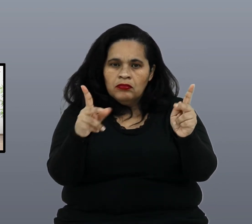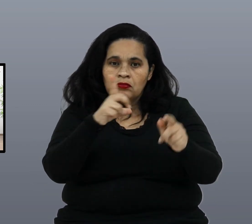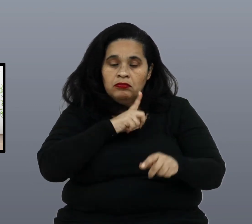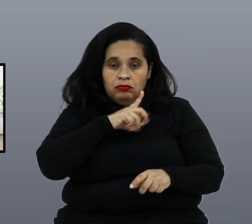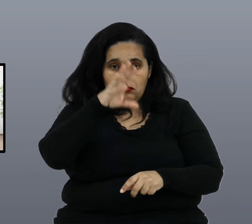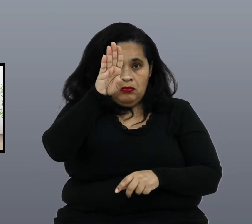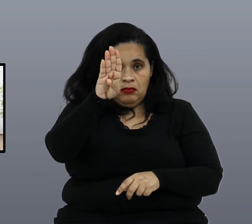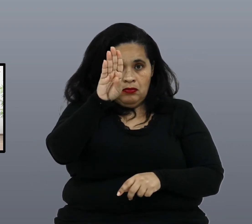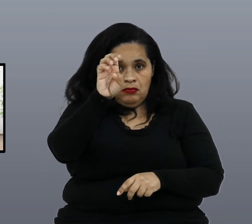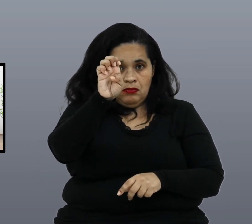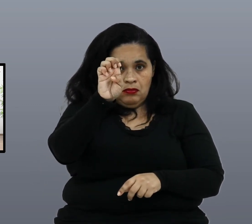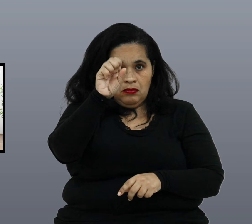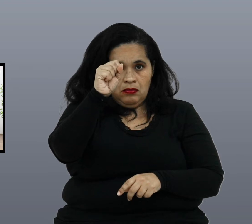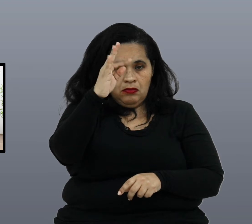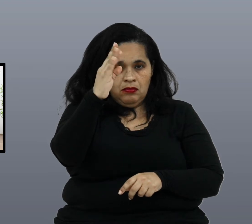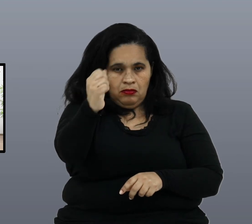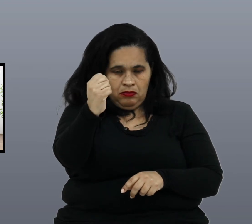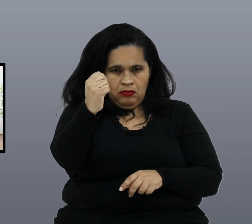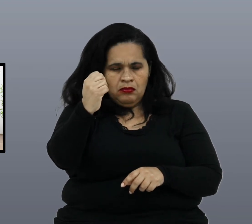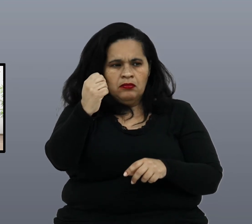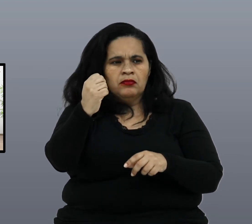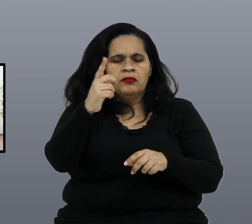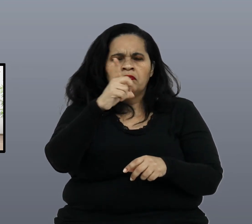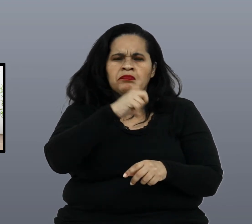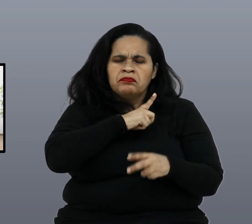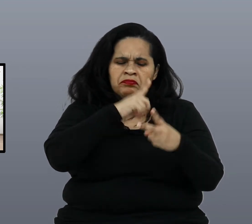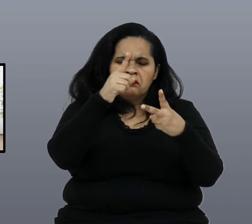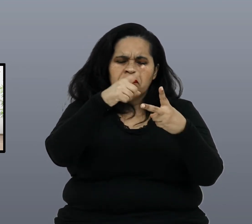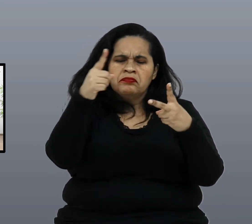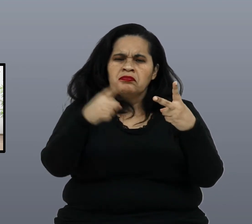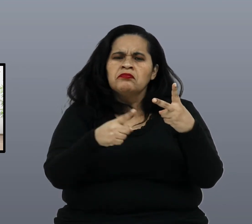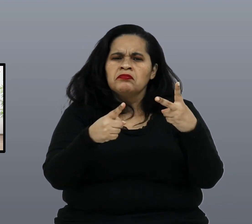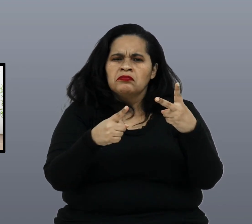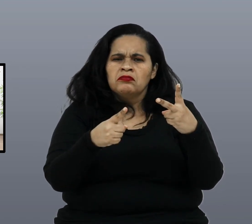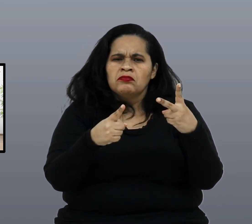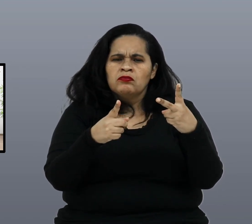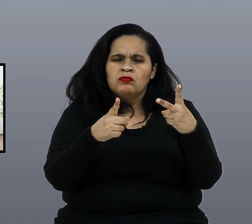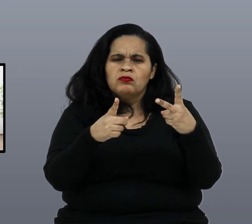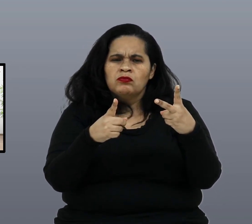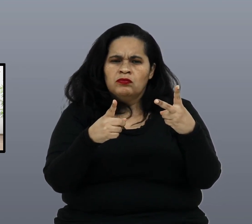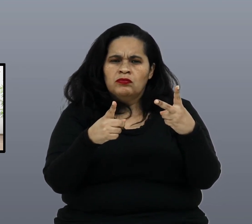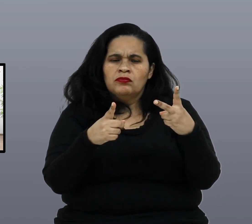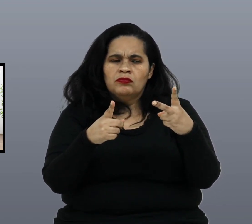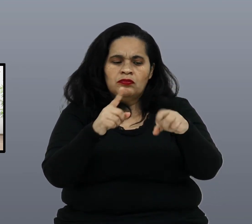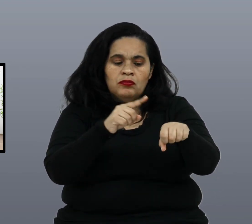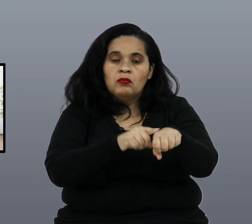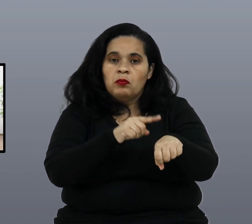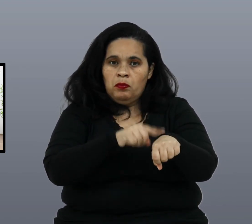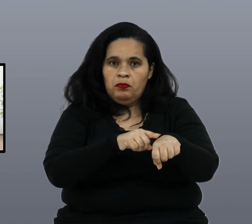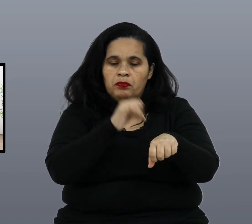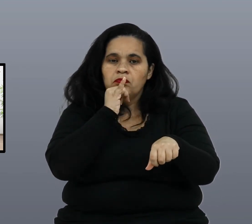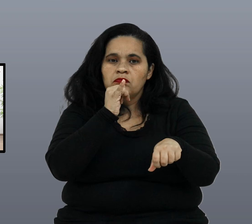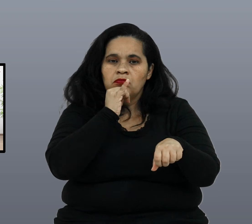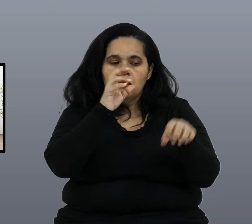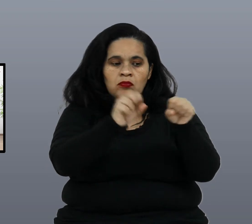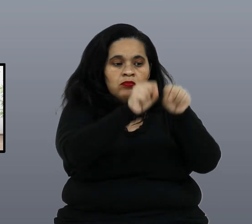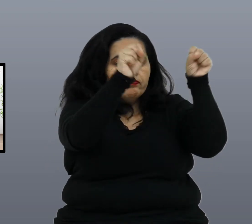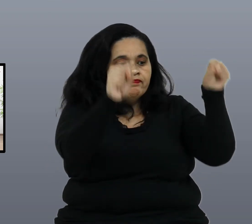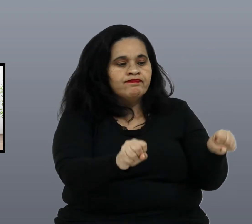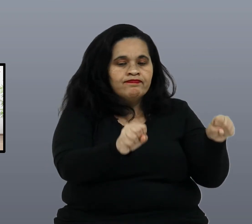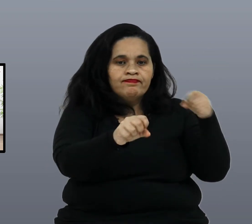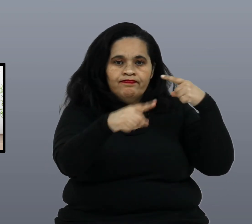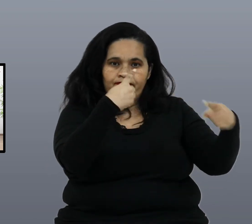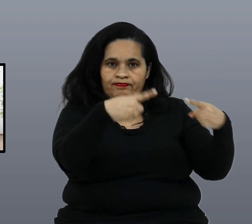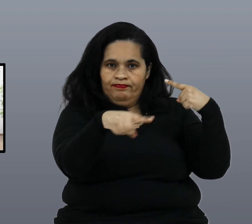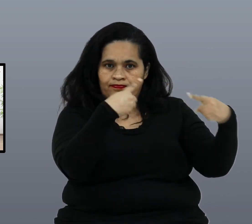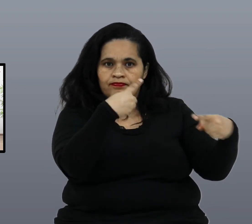ali, ela tem dois momentos. Ela é um sistema político,